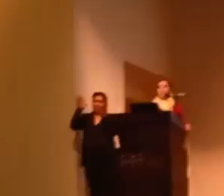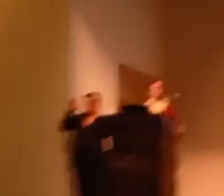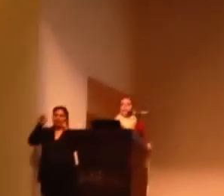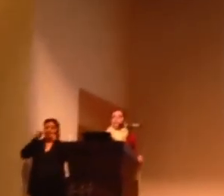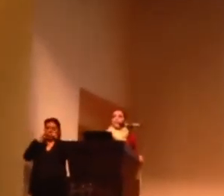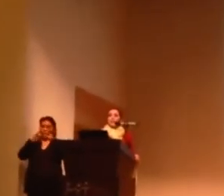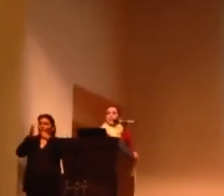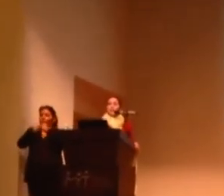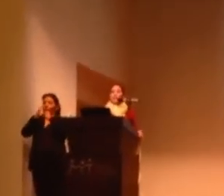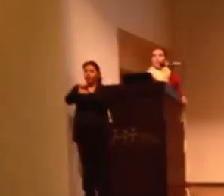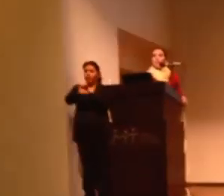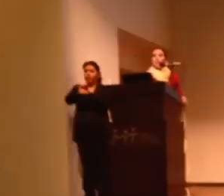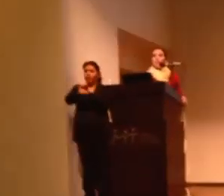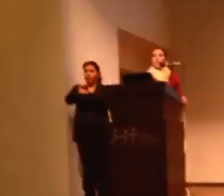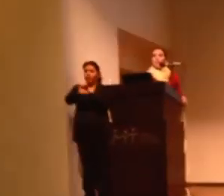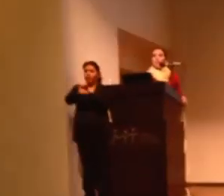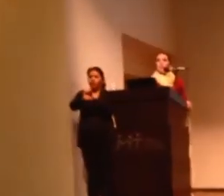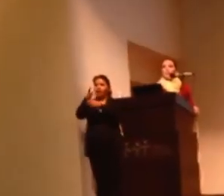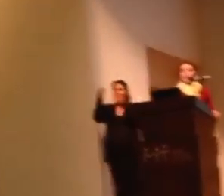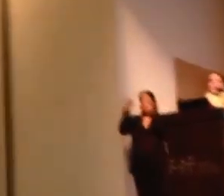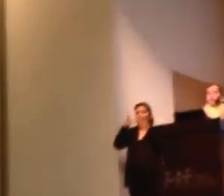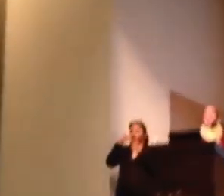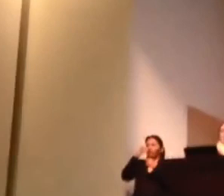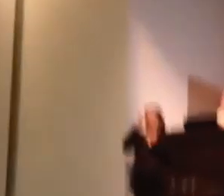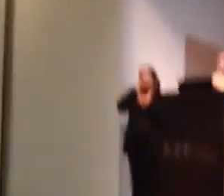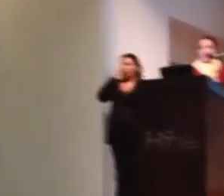vemos la próxima semana. Que tengan un